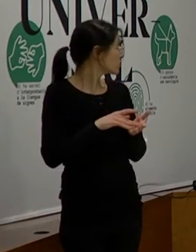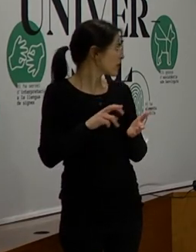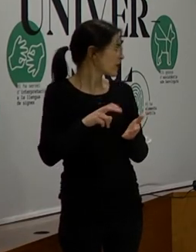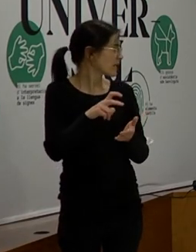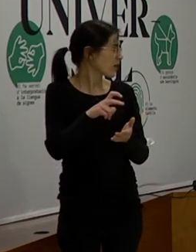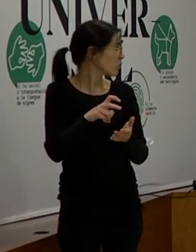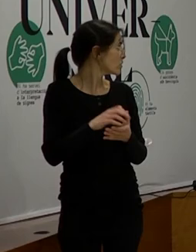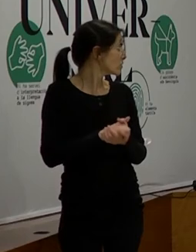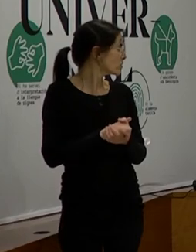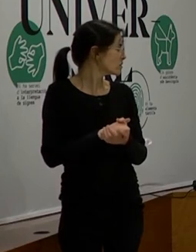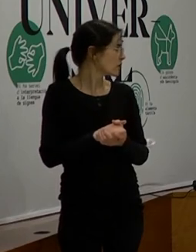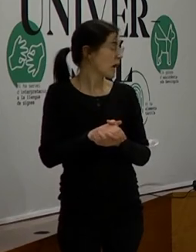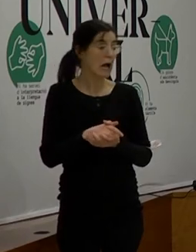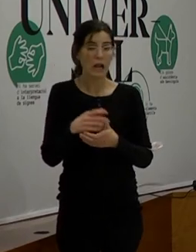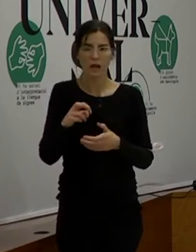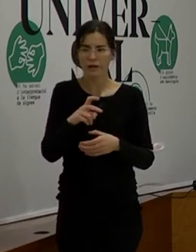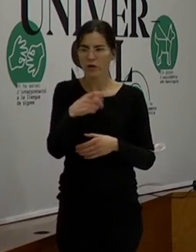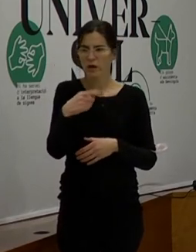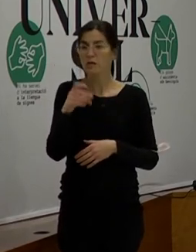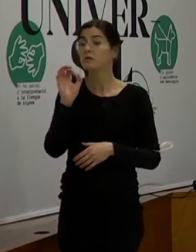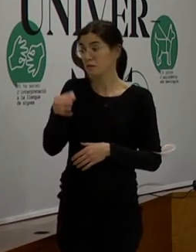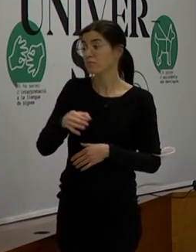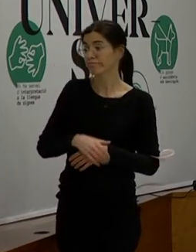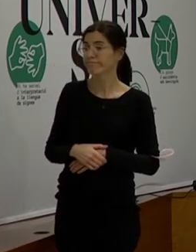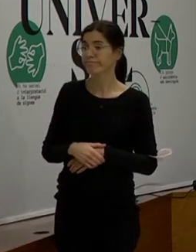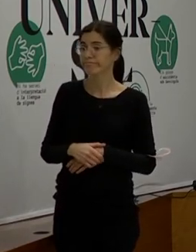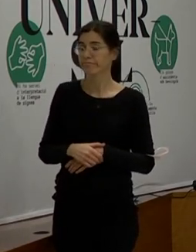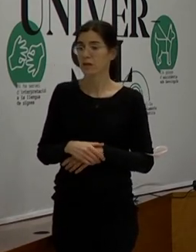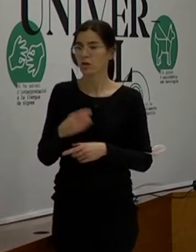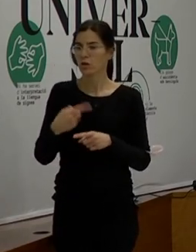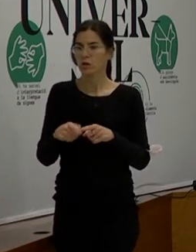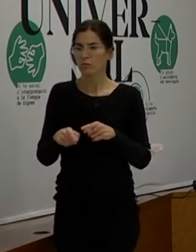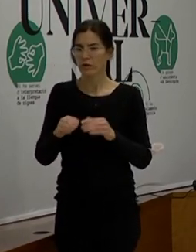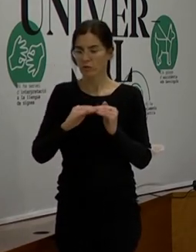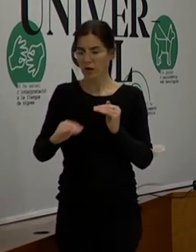Ah, tens un graó? Sí. I per què no has